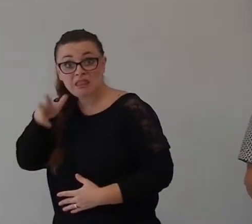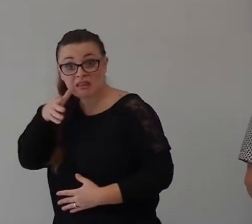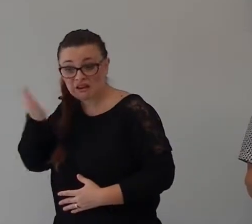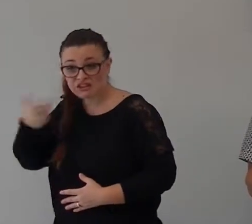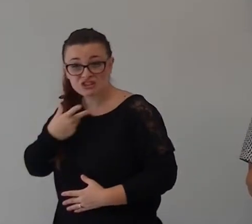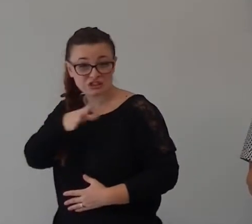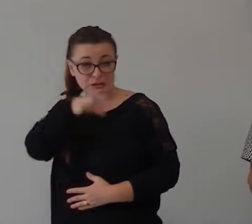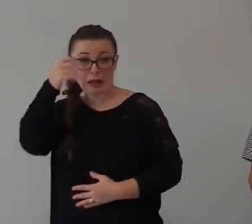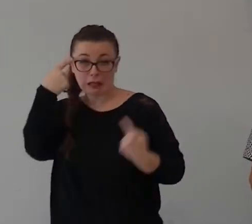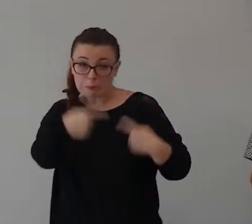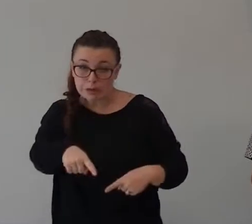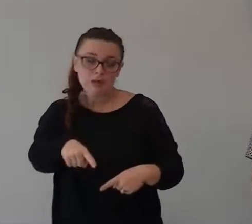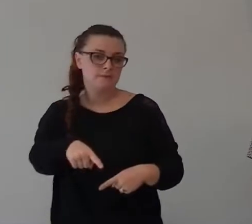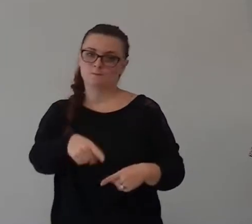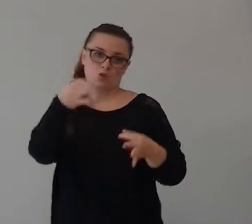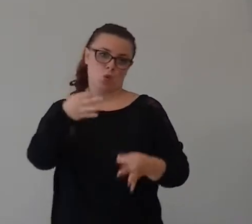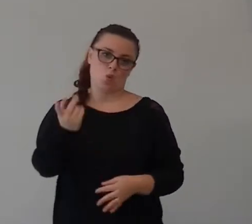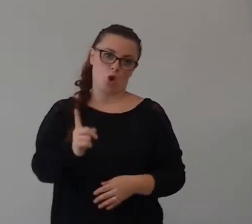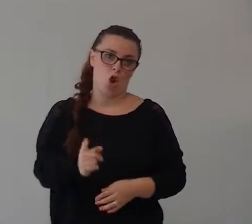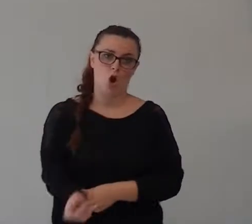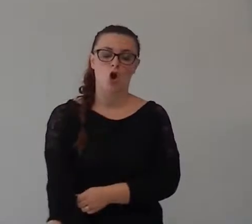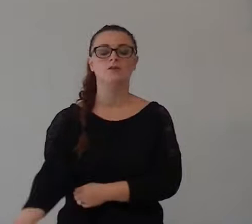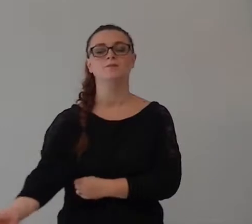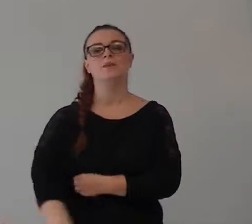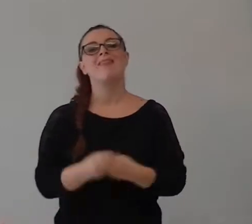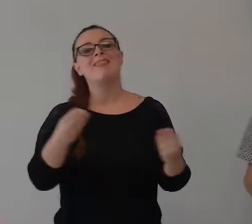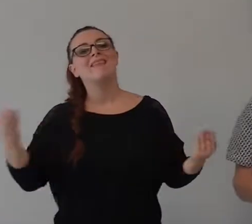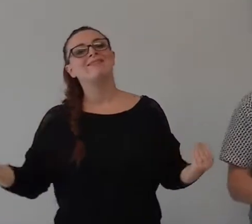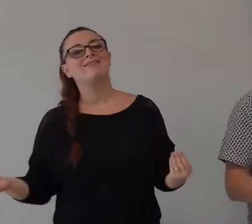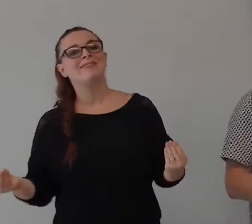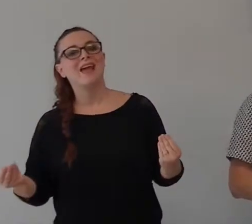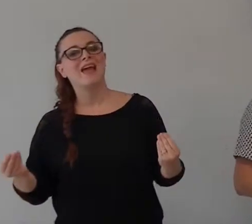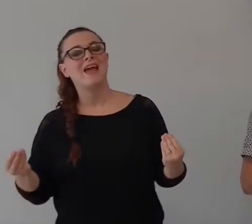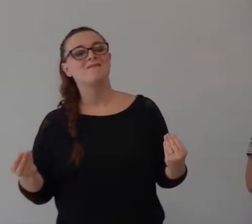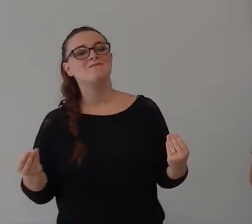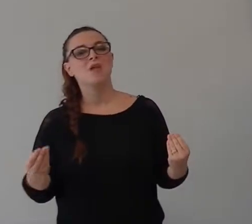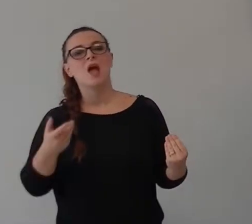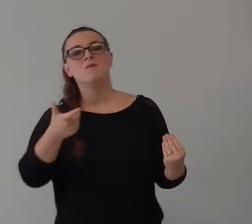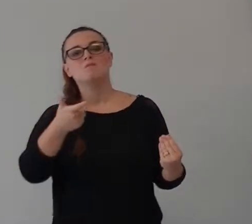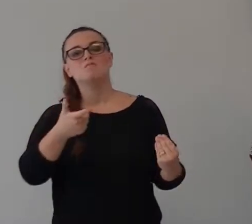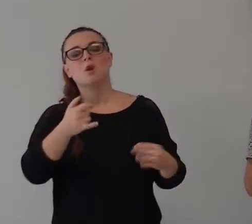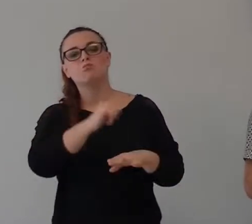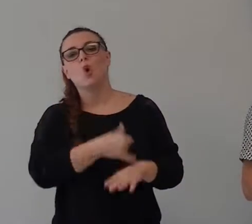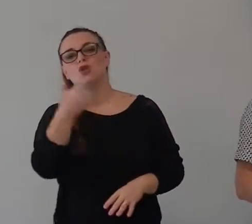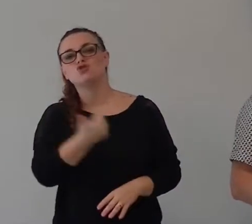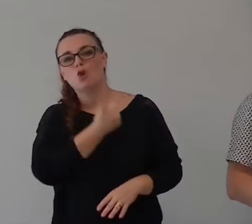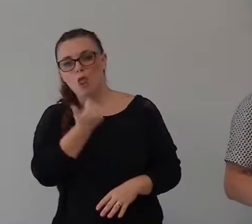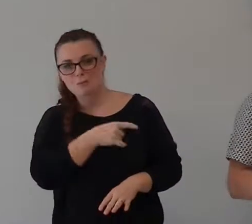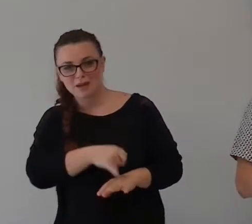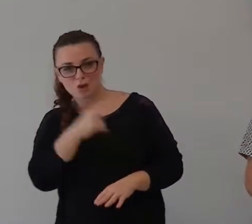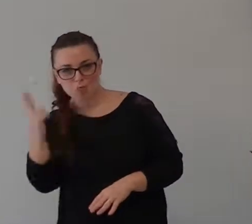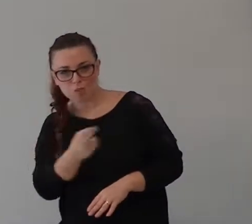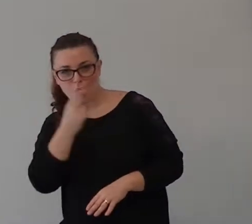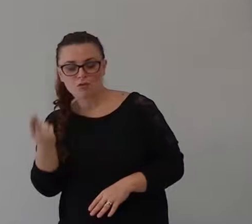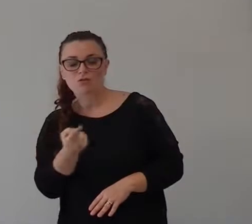Giovane, senza, è vero. Molte vedove diventavano concubine degli ebrei, perché la situazione delle vedove